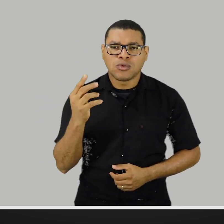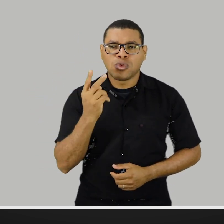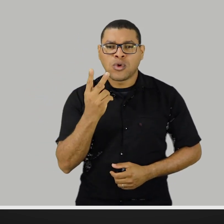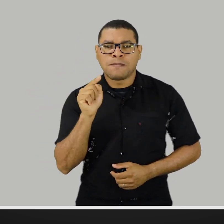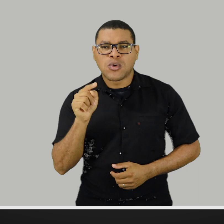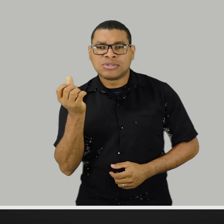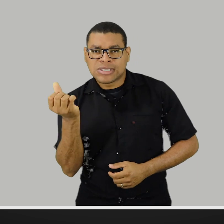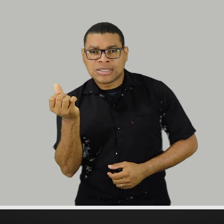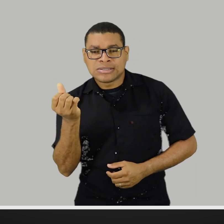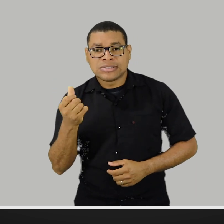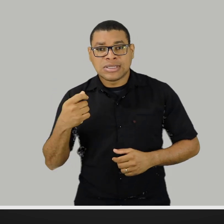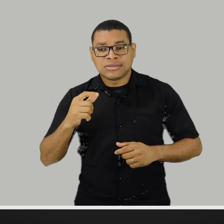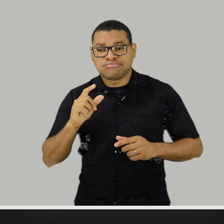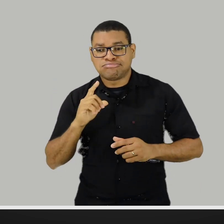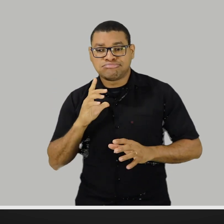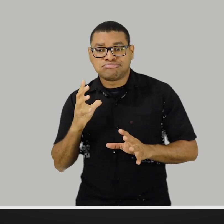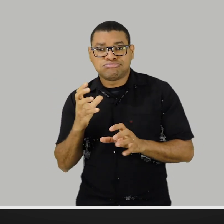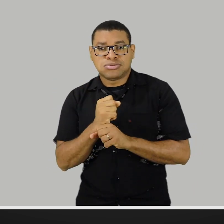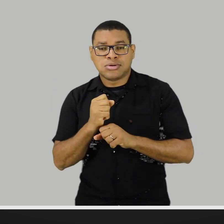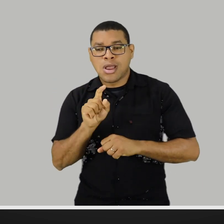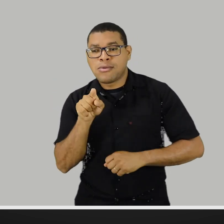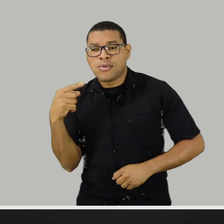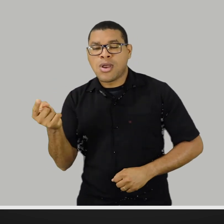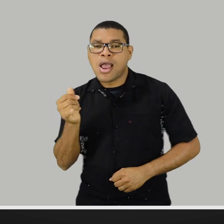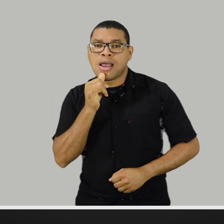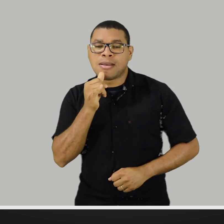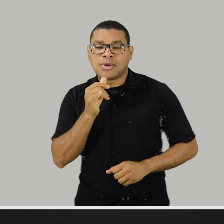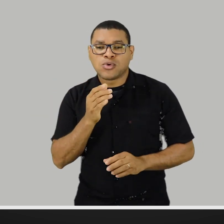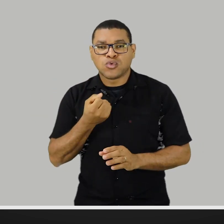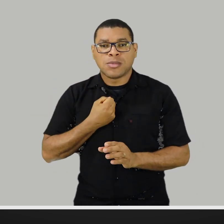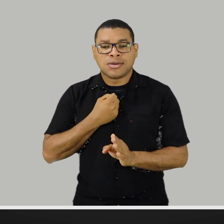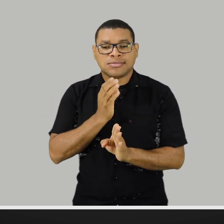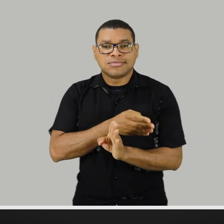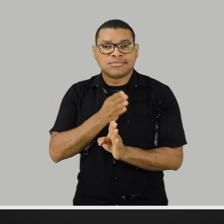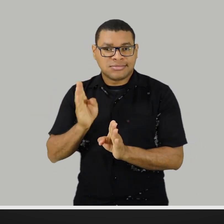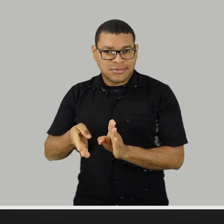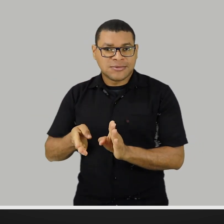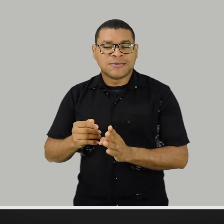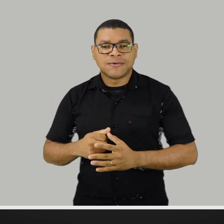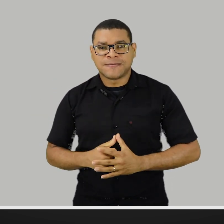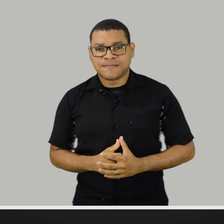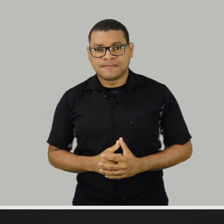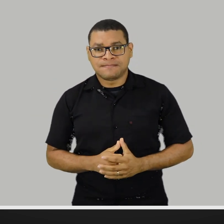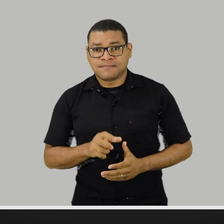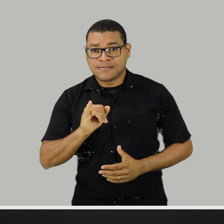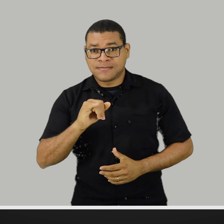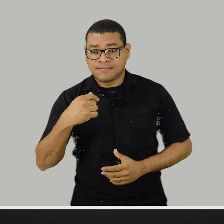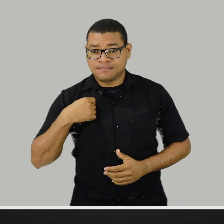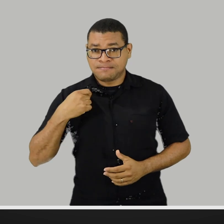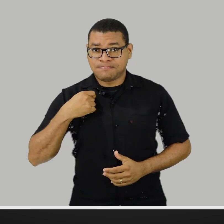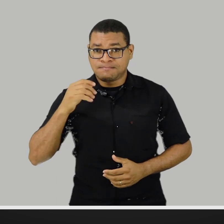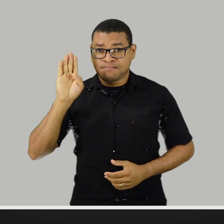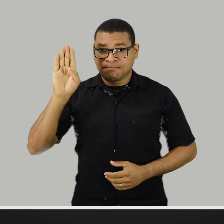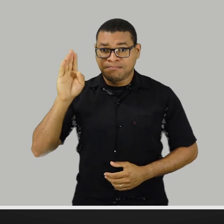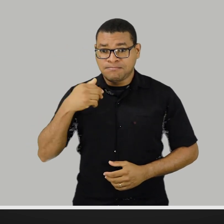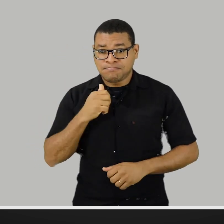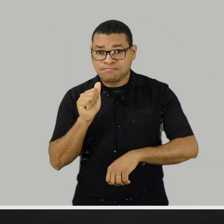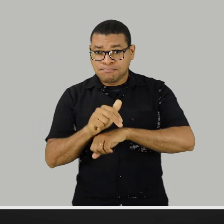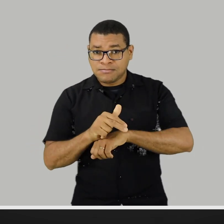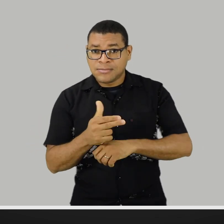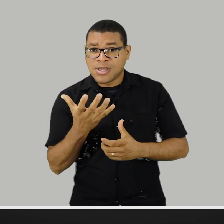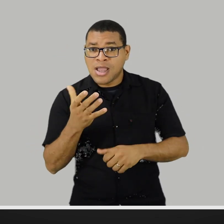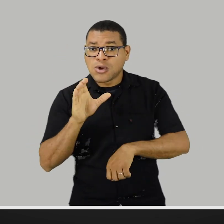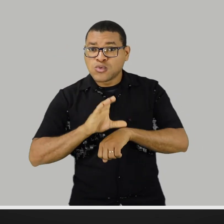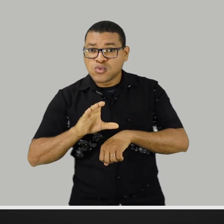inteiro subsequente 9 o candidato que optar em sua inscrição no Sisu 2020 1.1